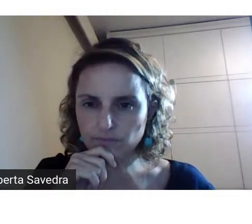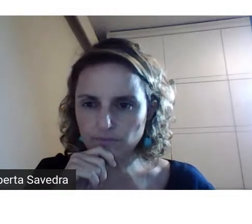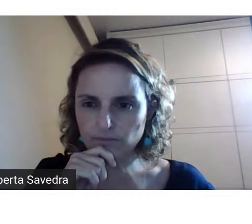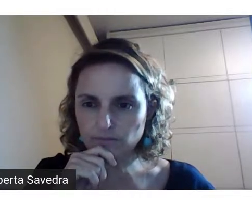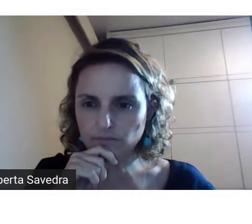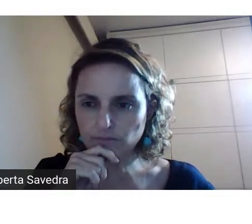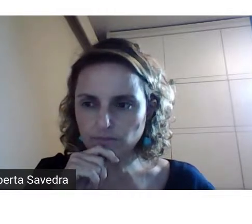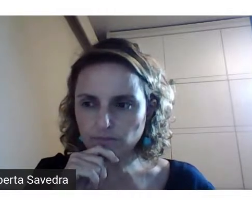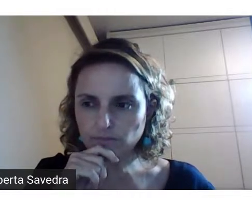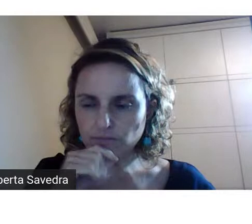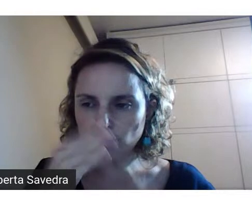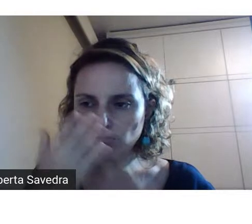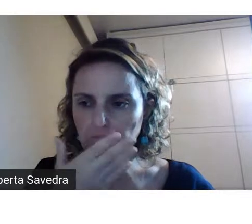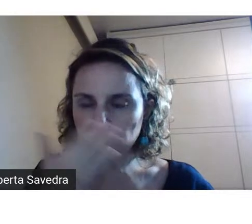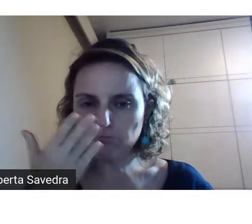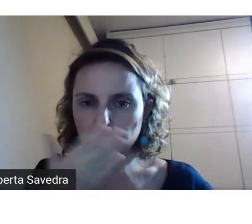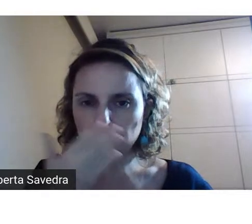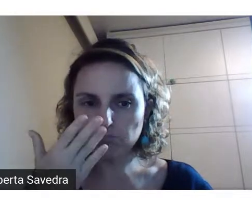aí